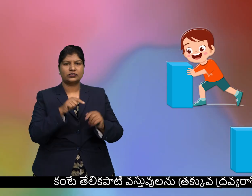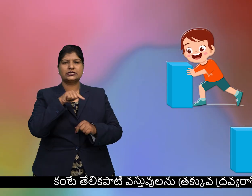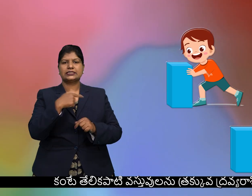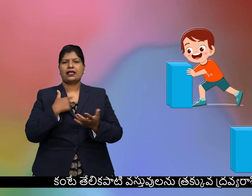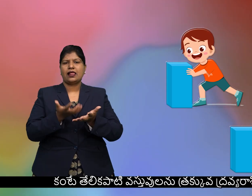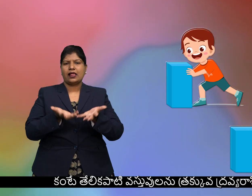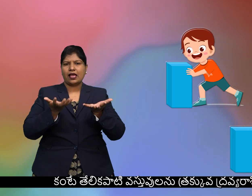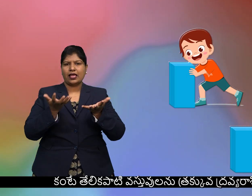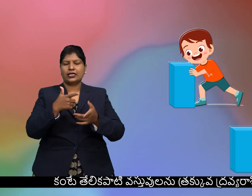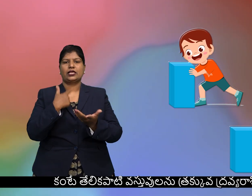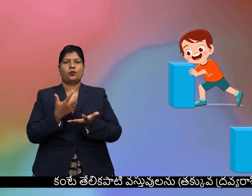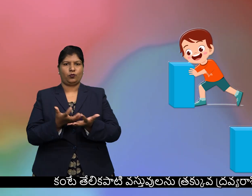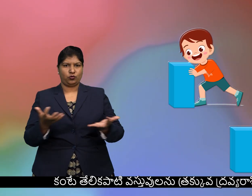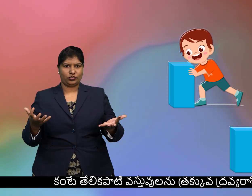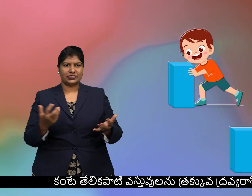కలిగి